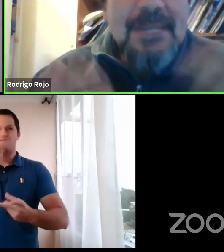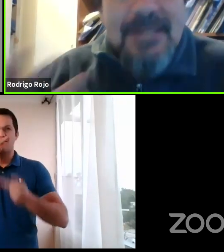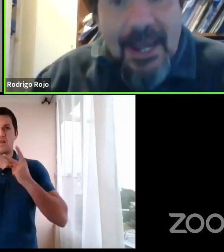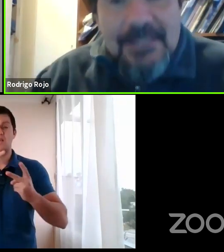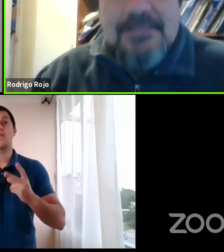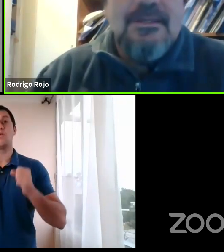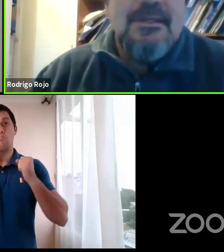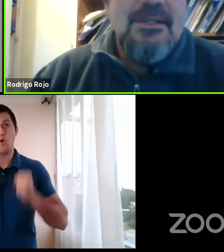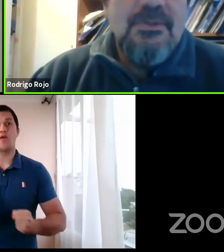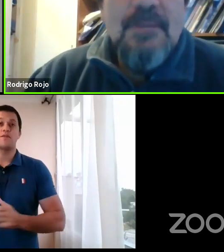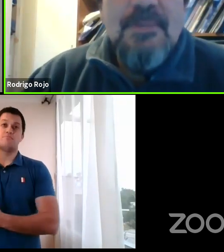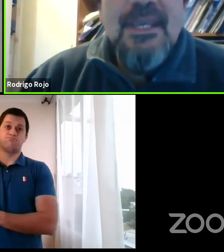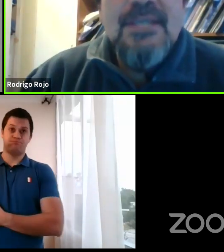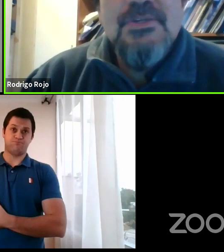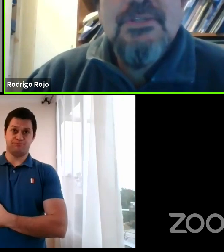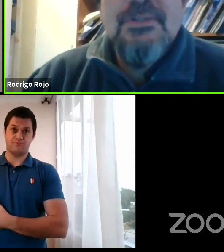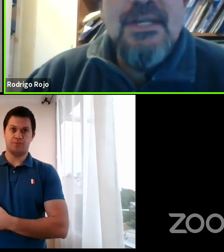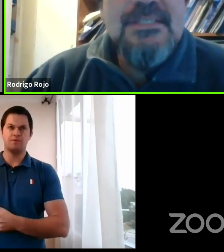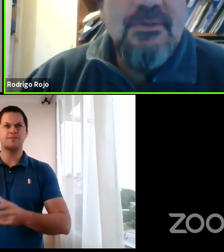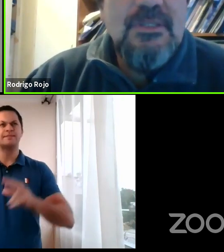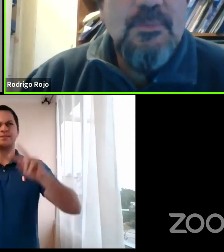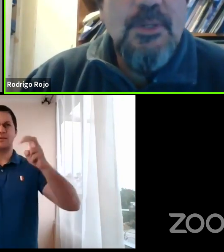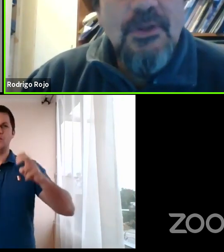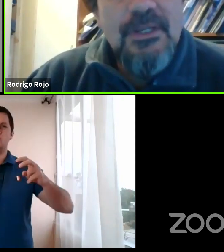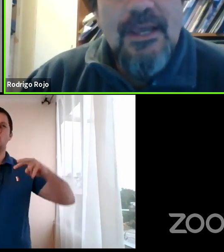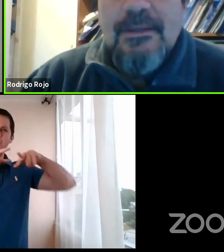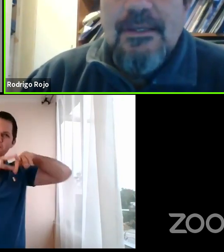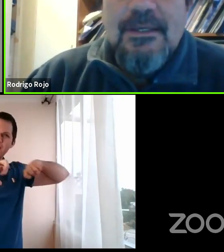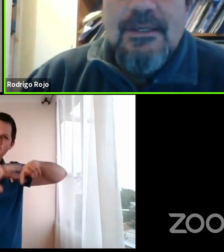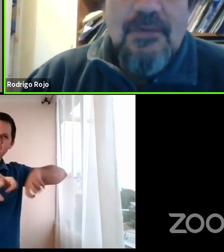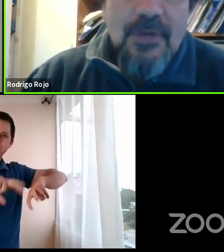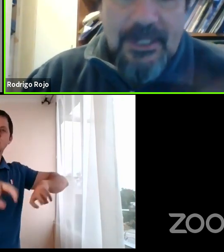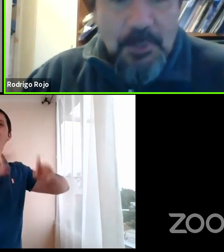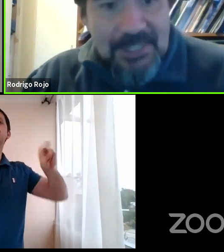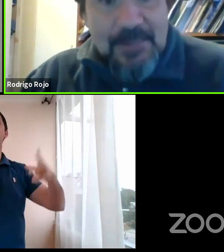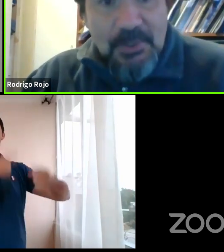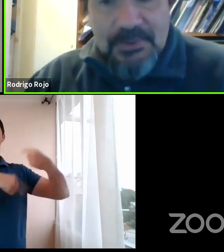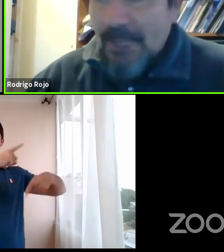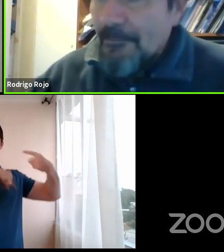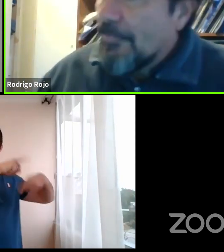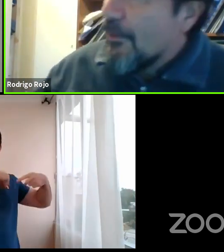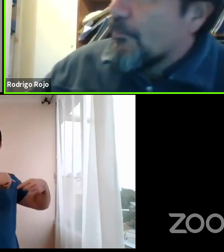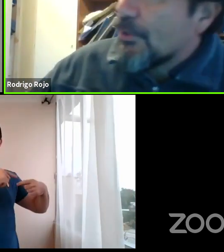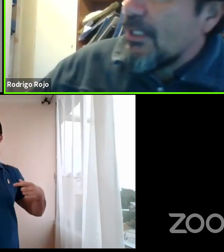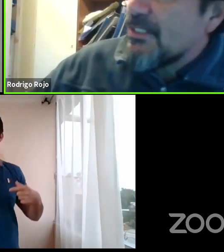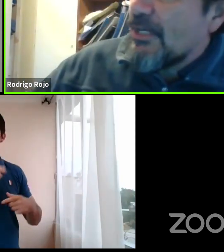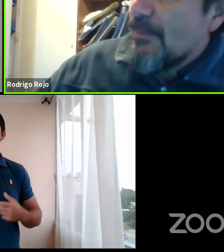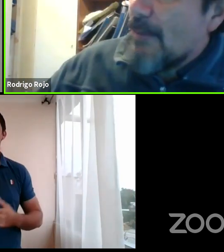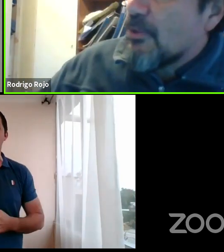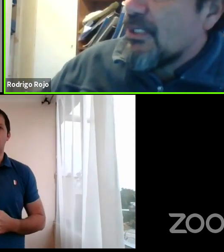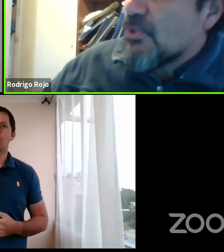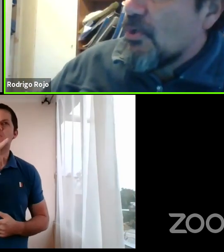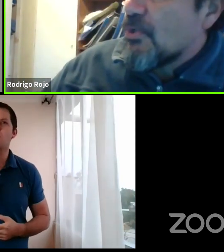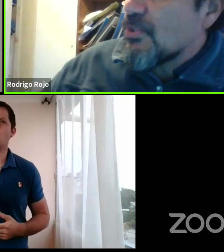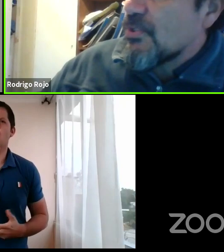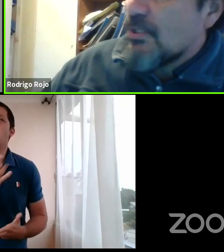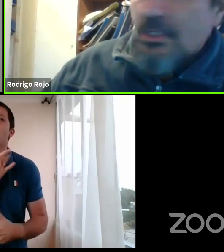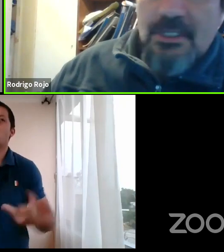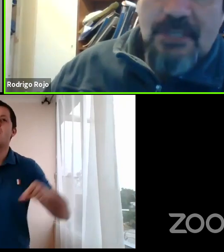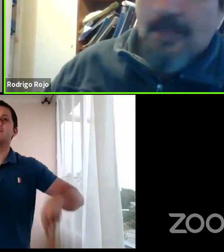conclusiones preliminares de una investigación que estoy realizando de tipo histórica, que busca responder esa pregunta. ¿Por qué en Chile nos llamamos